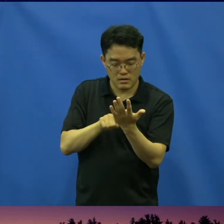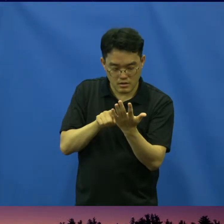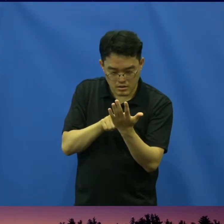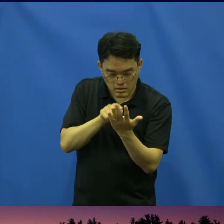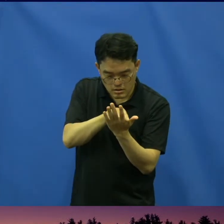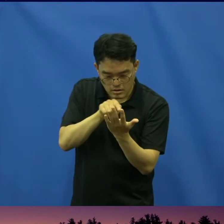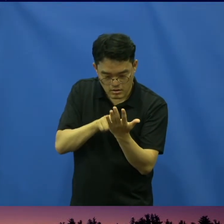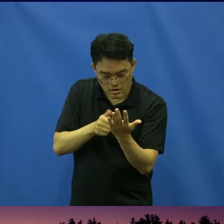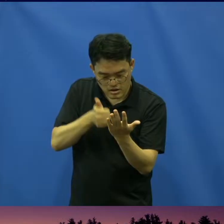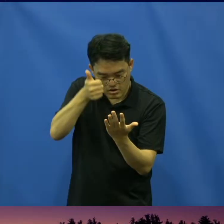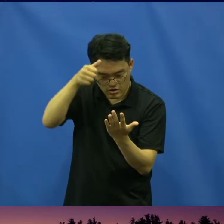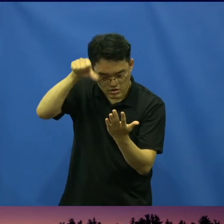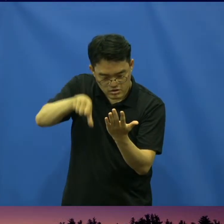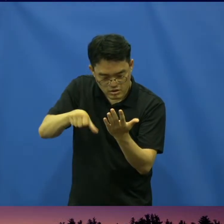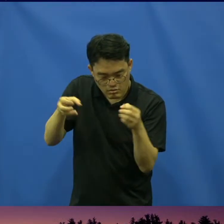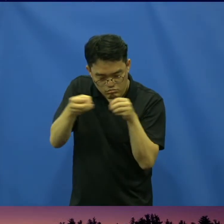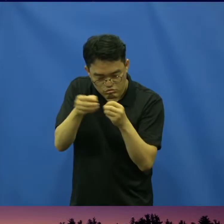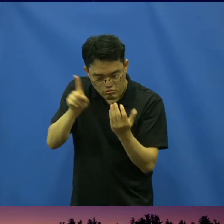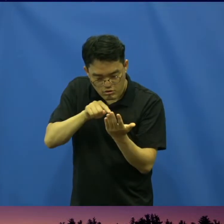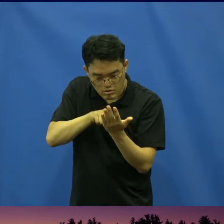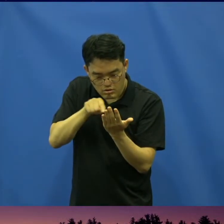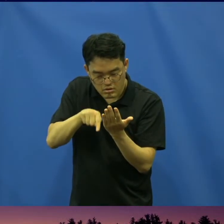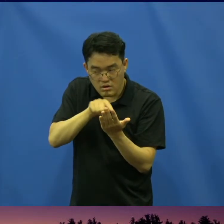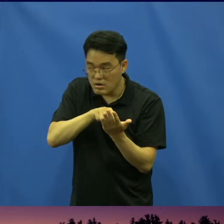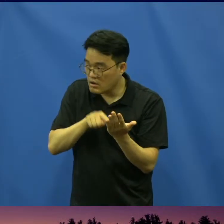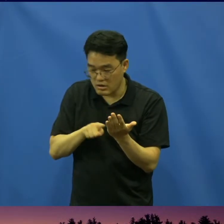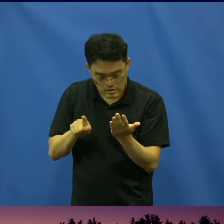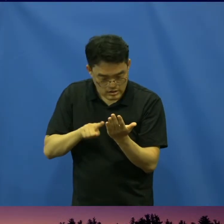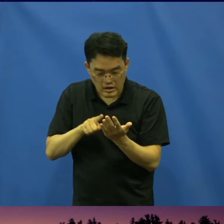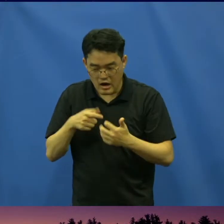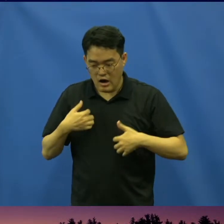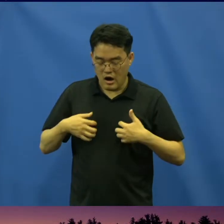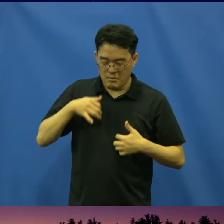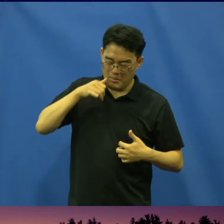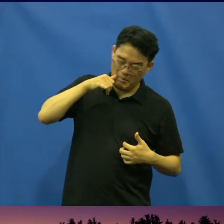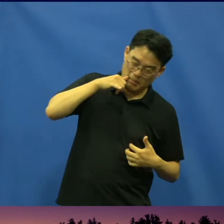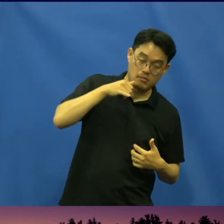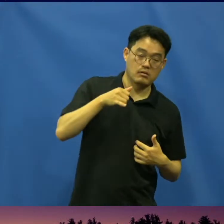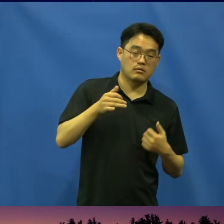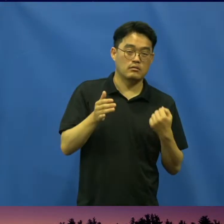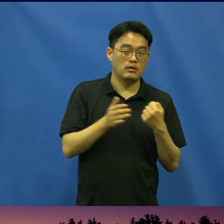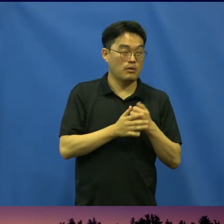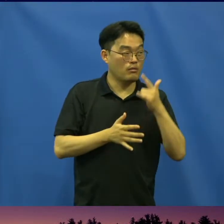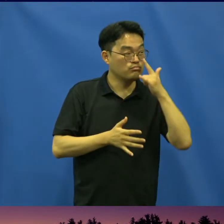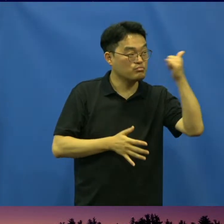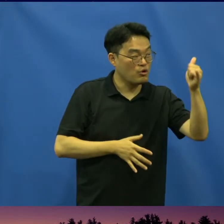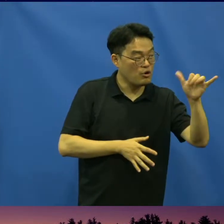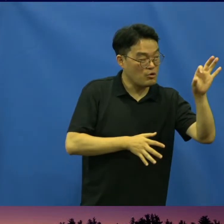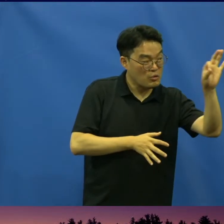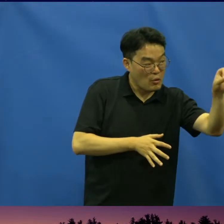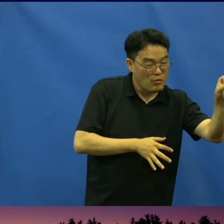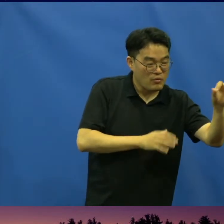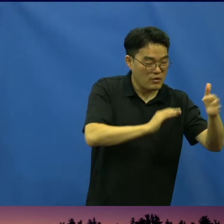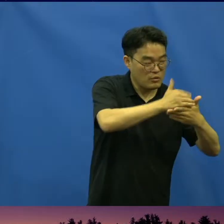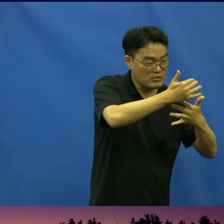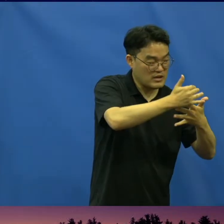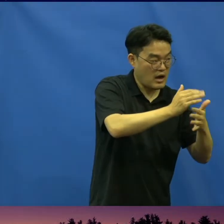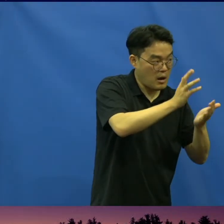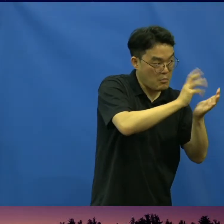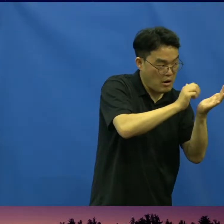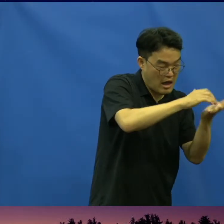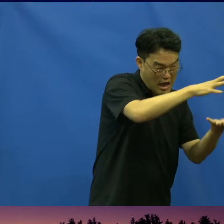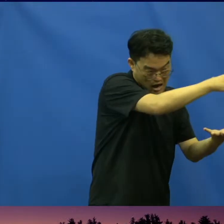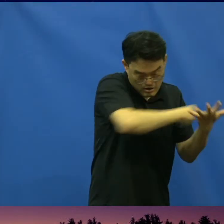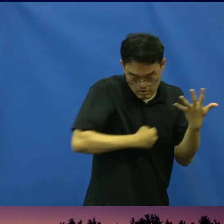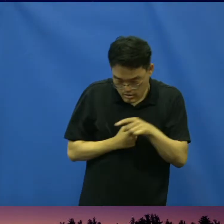그냥 부모님 뭐 계좌까지 다 끌어당겨가지고 막 그냥 기가 막혀요. 일확천금의 꿈을 꾸는 거죠. 헛된